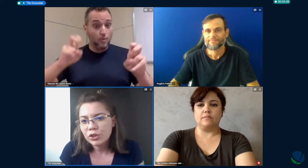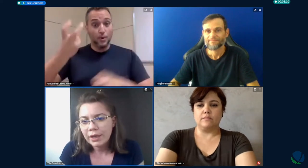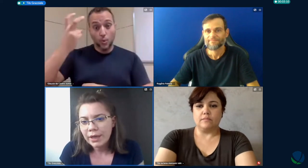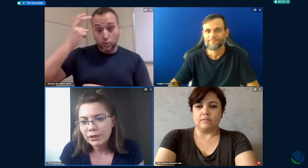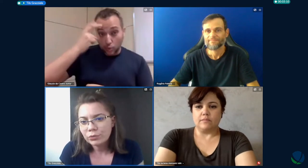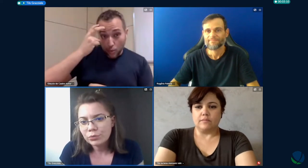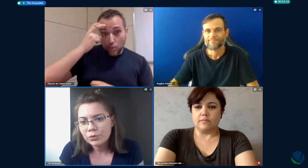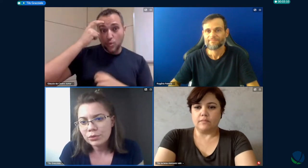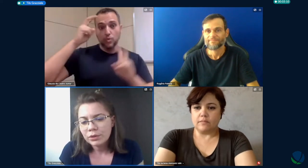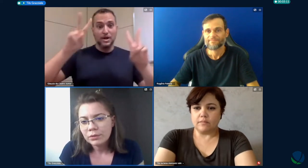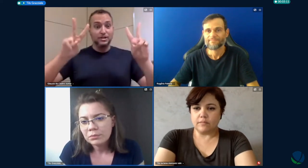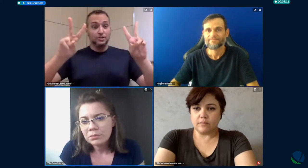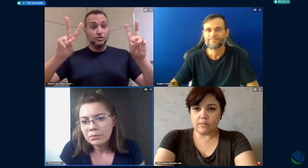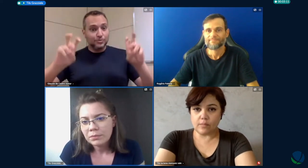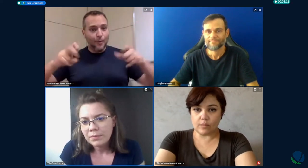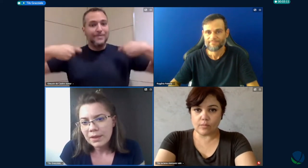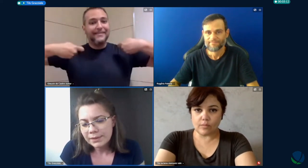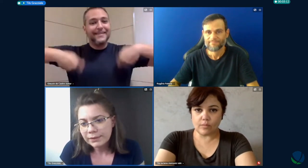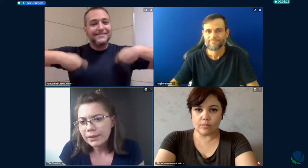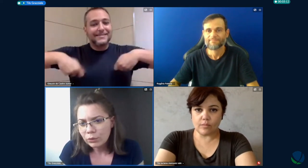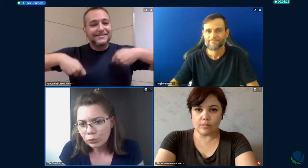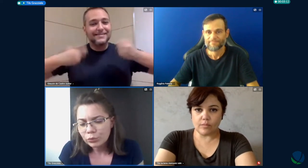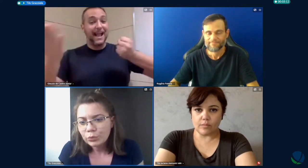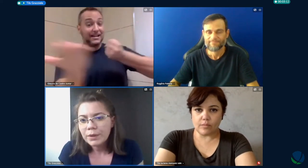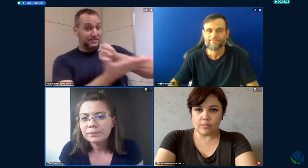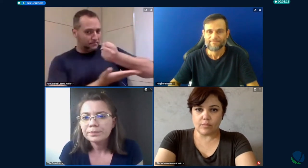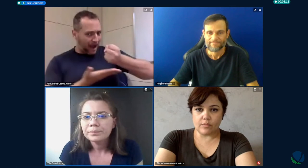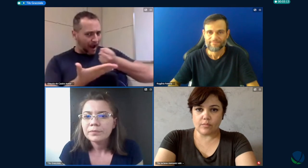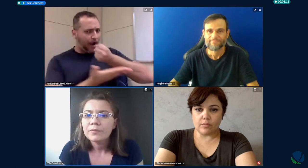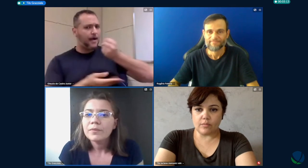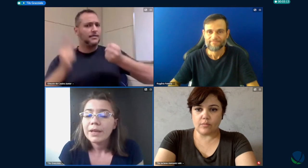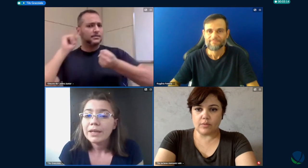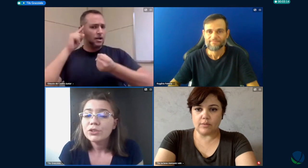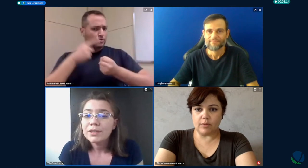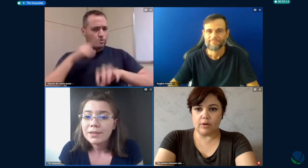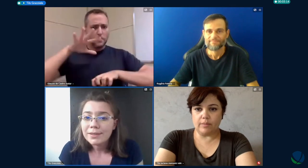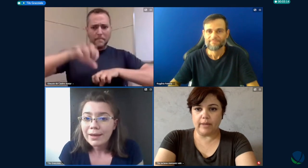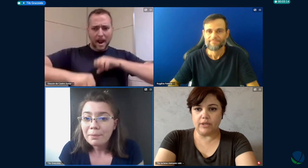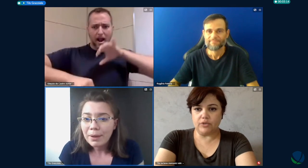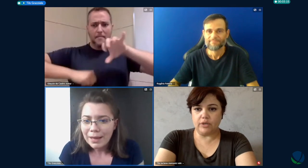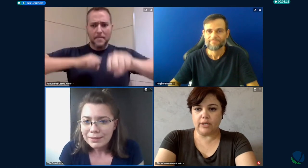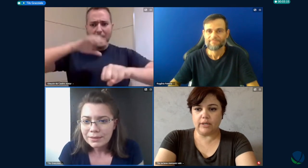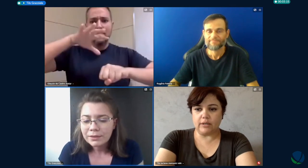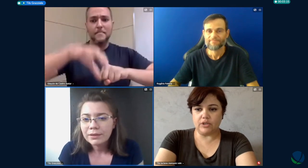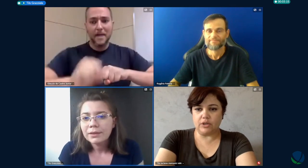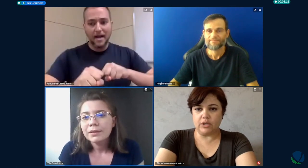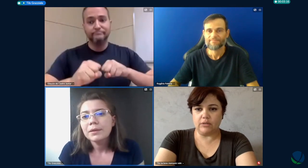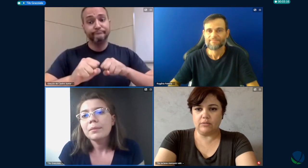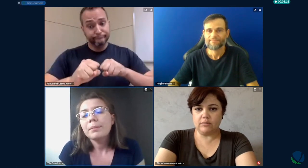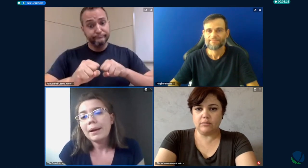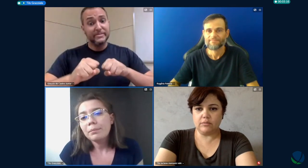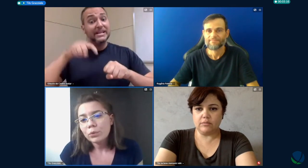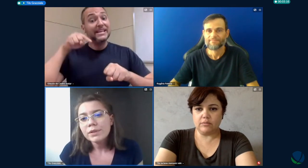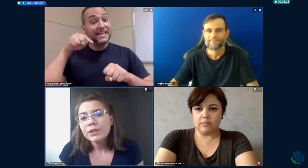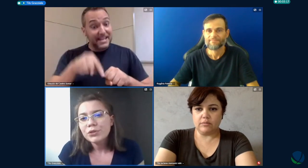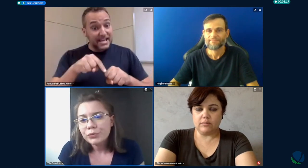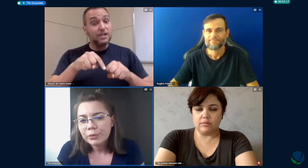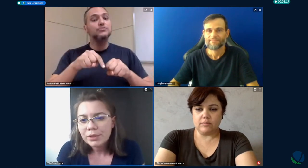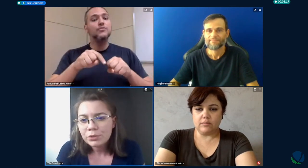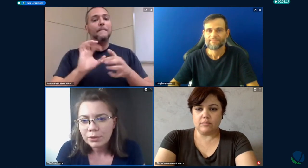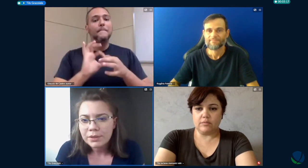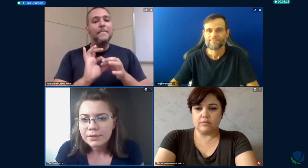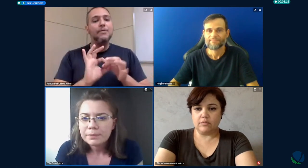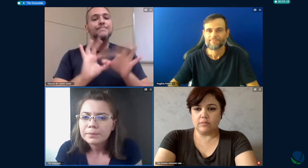sobre direitos acerca da cultura, é de necessária base para a busca